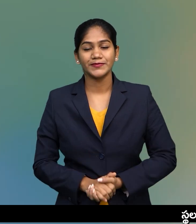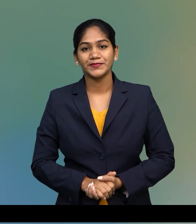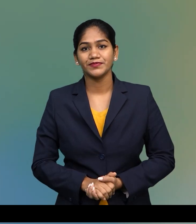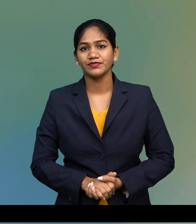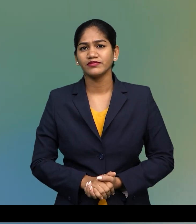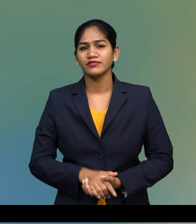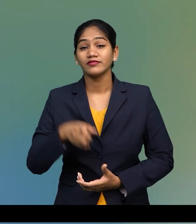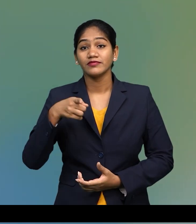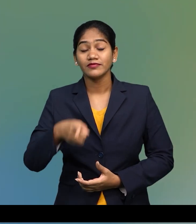దాని స్థలాకృతి,